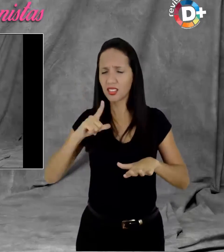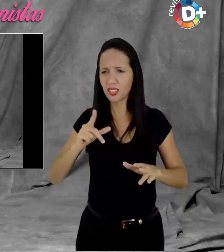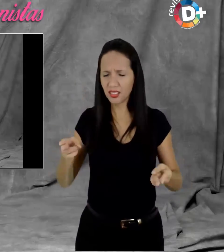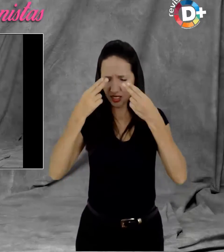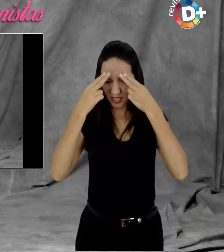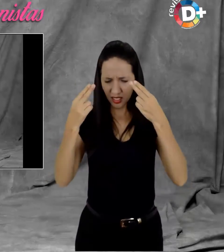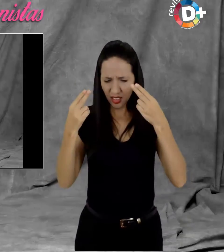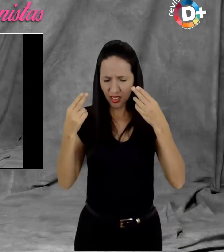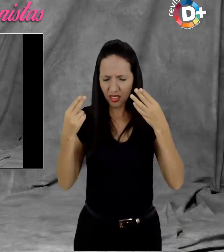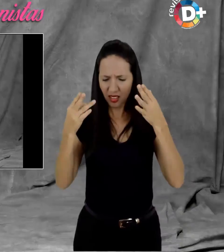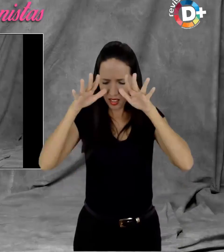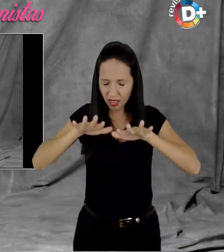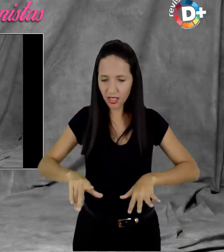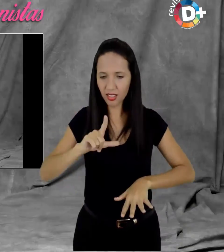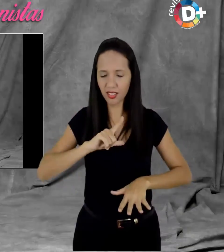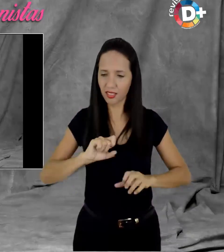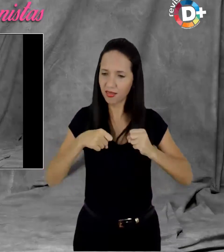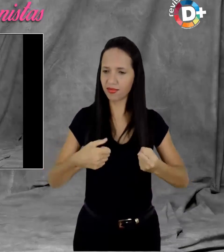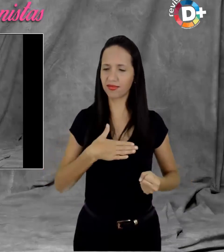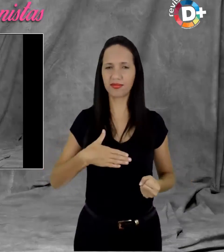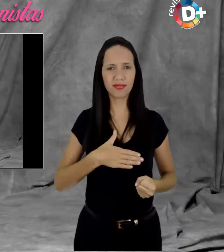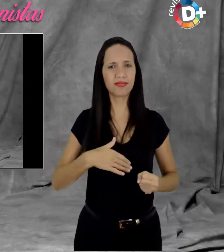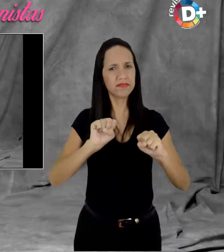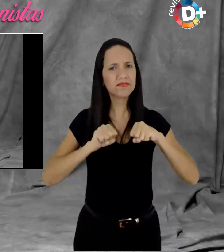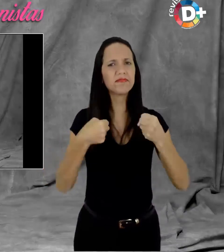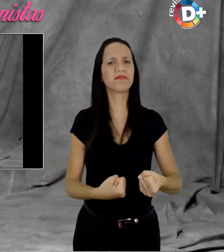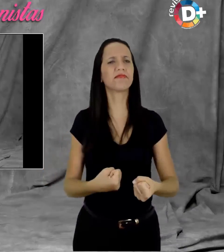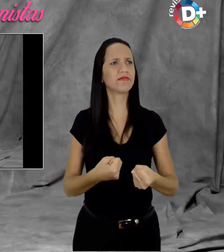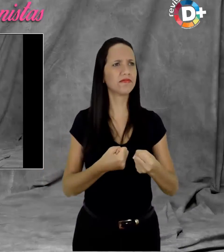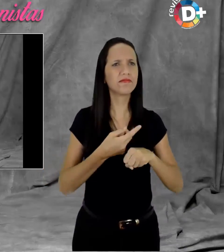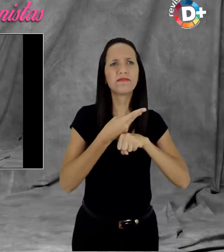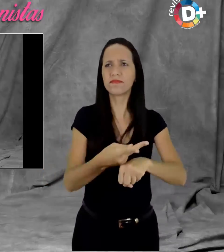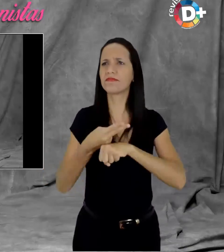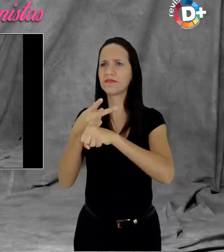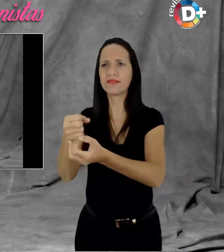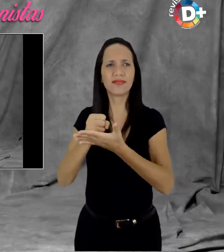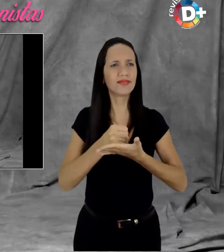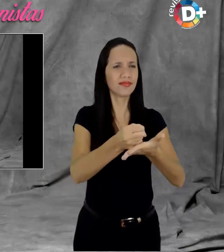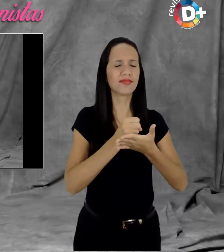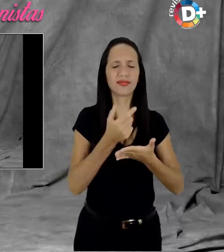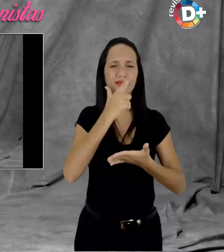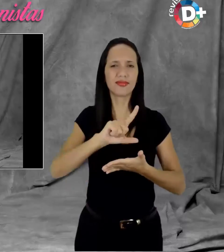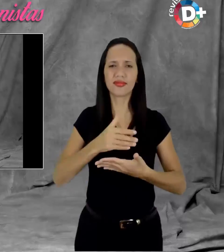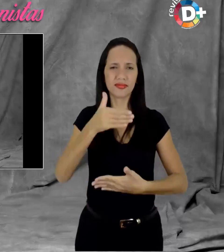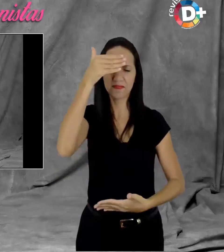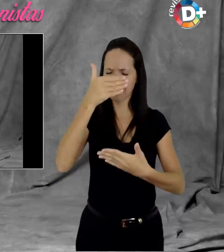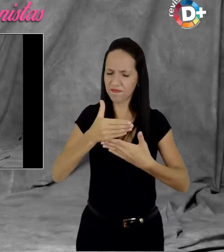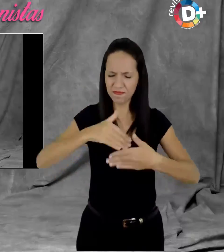defesa considerada saudável. Somam esforços para enfrentar e buscar alternativas para contornar as